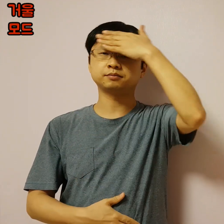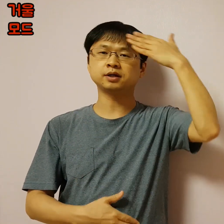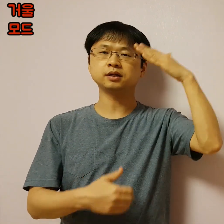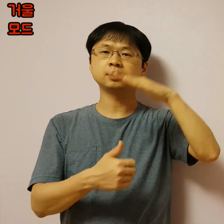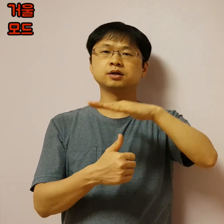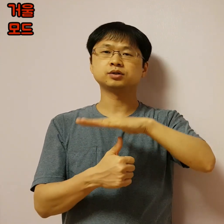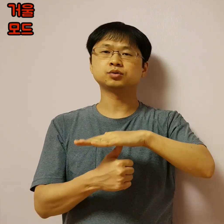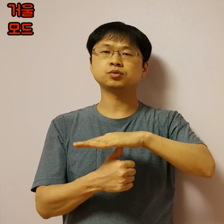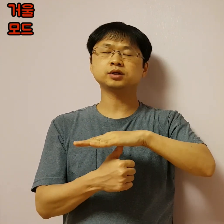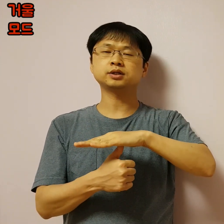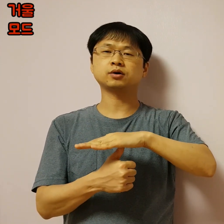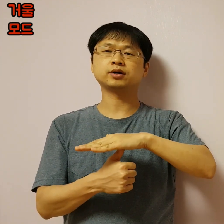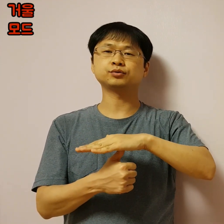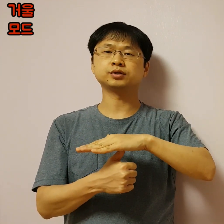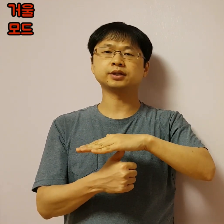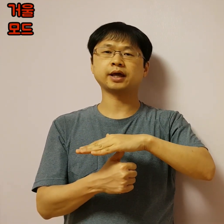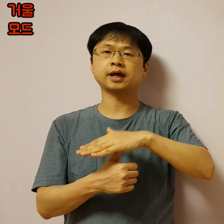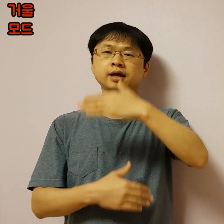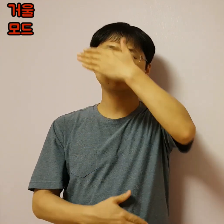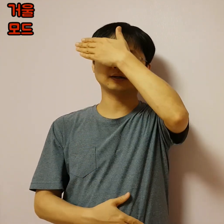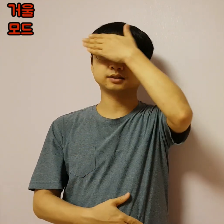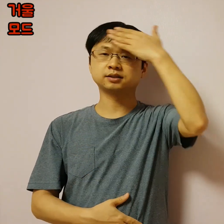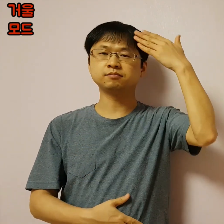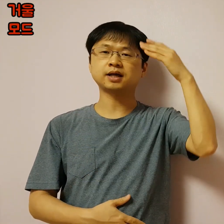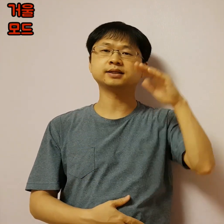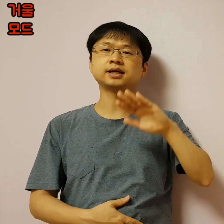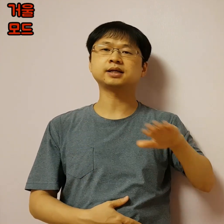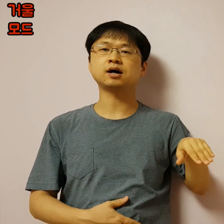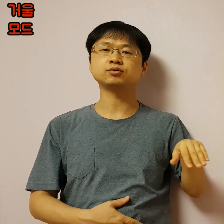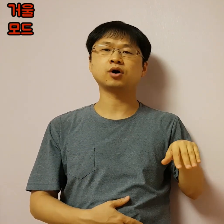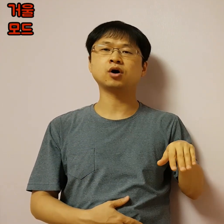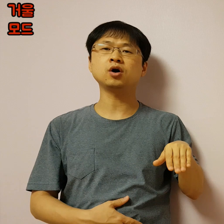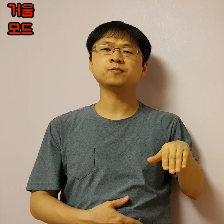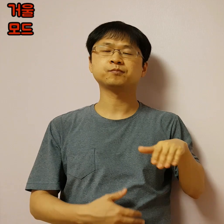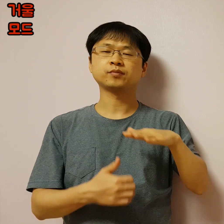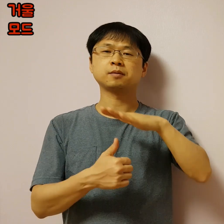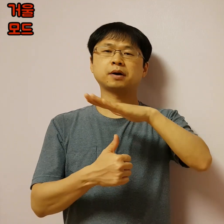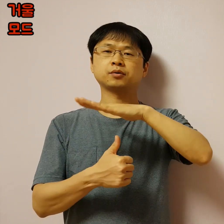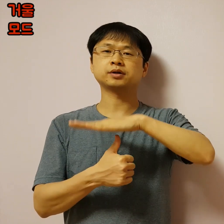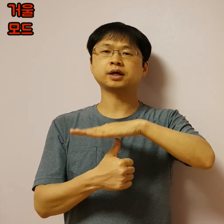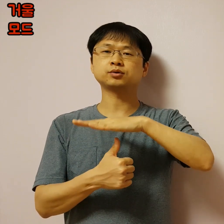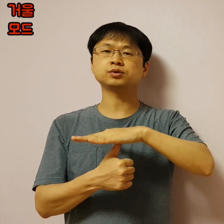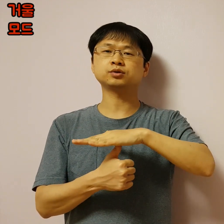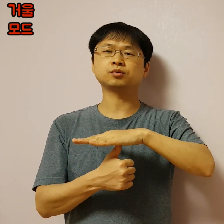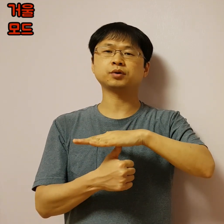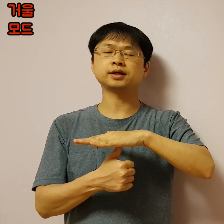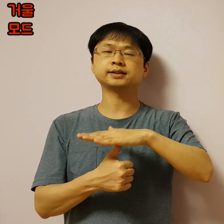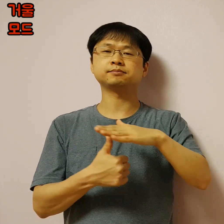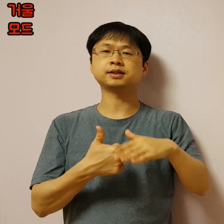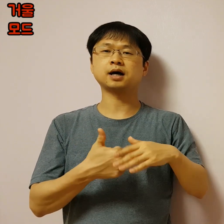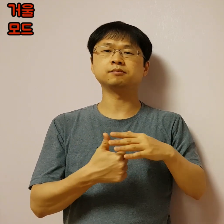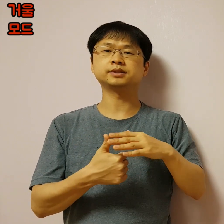쓰면 소년이라고 할 수 있는데, 여기서 젊다는 생략하고요. 바로 이렇게 소년으로 표현하였습니다.